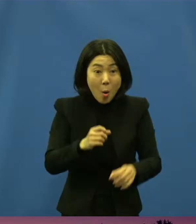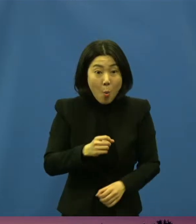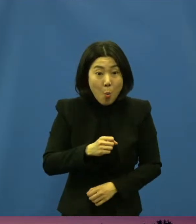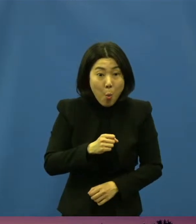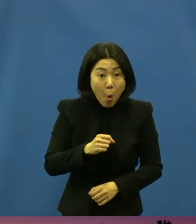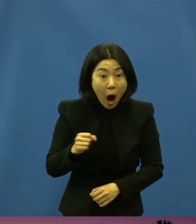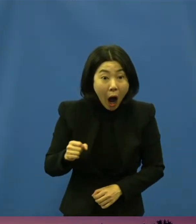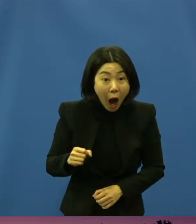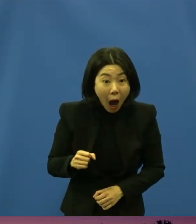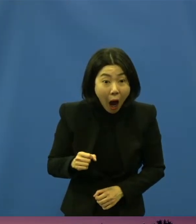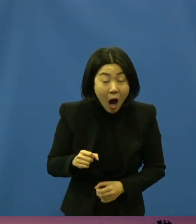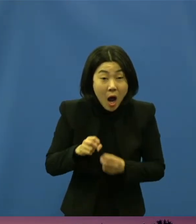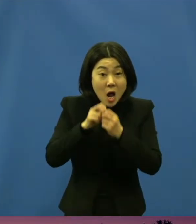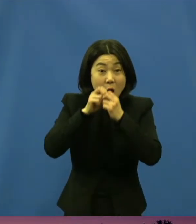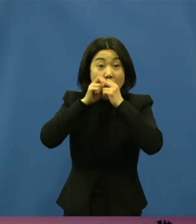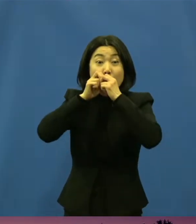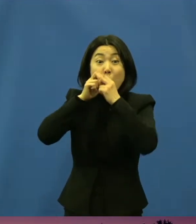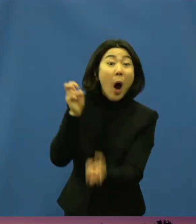하고